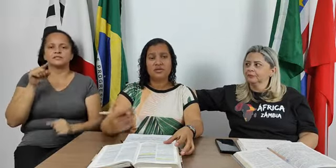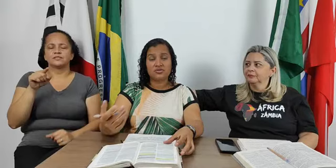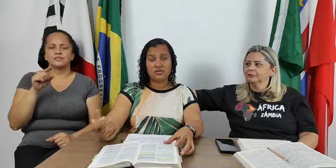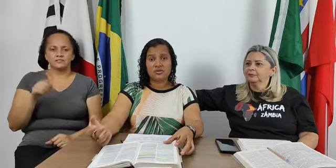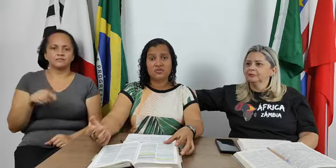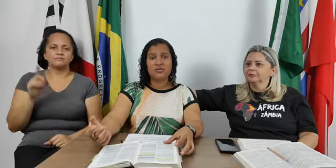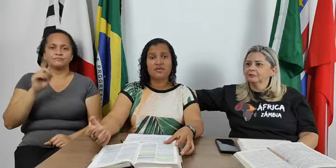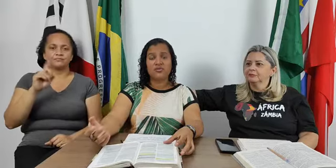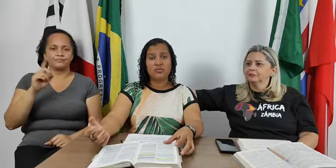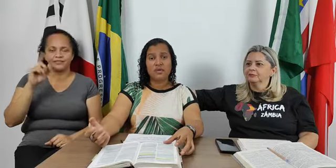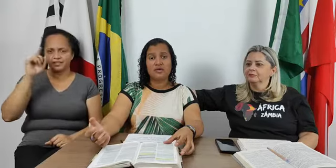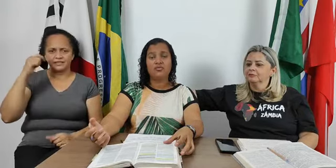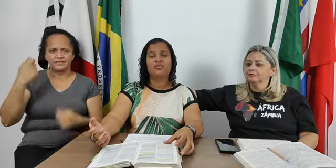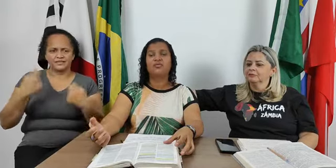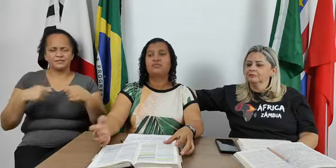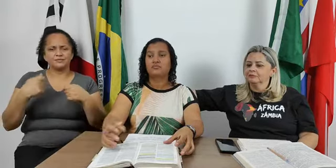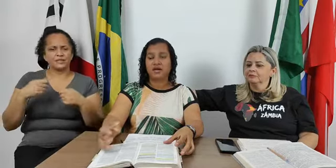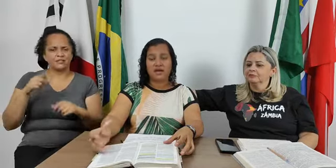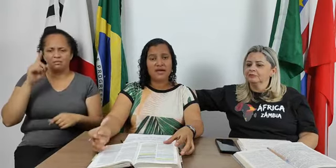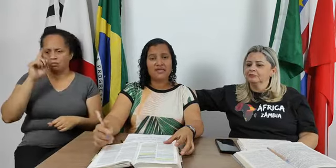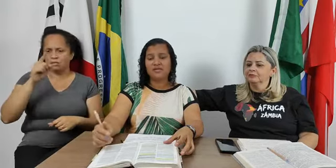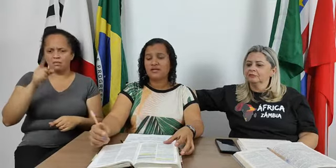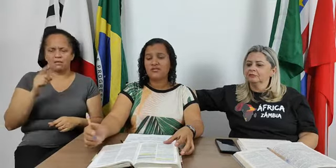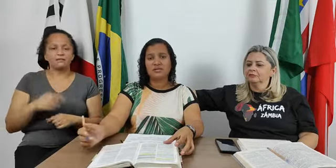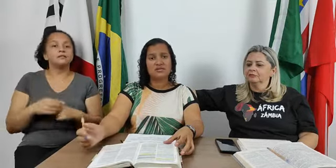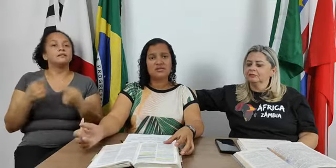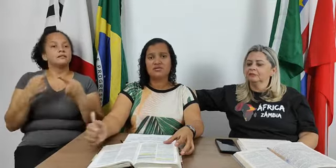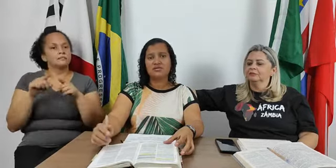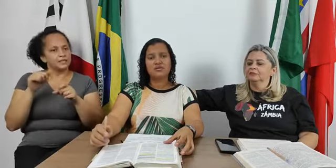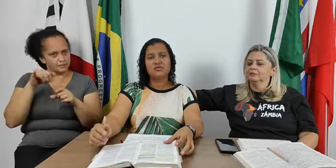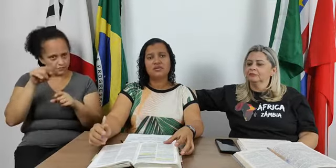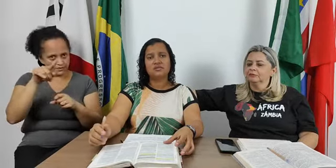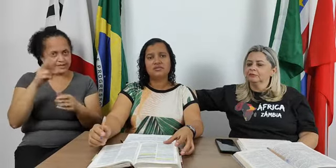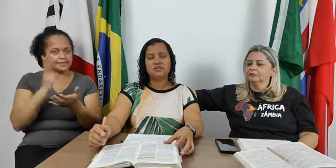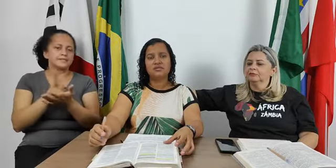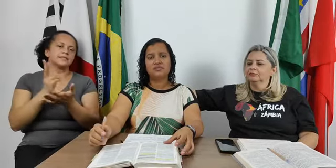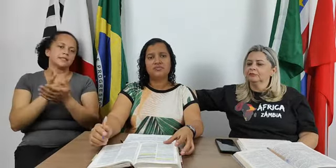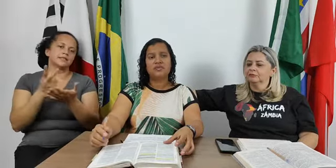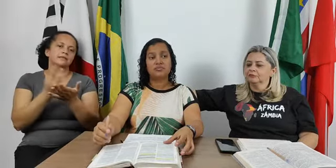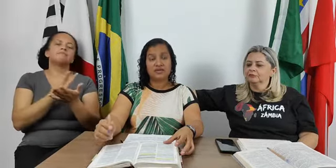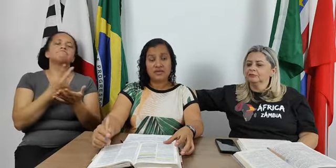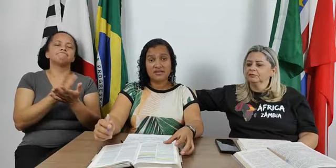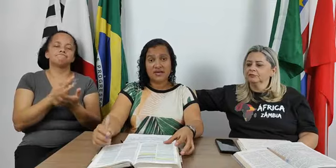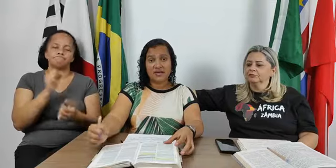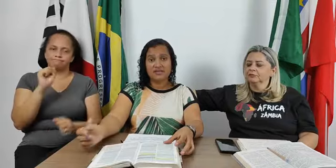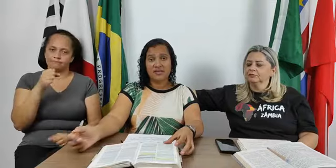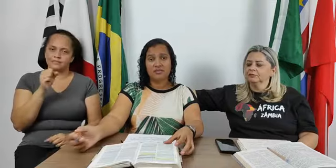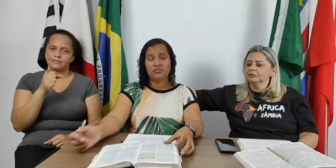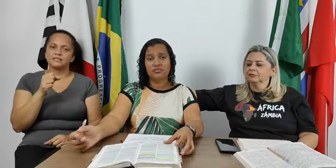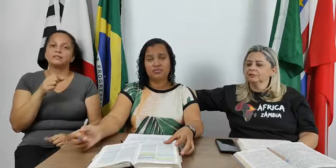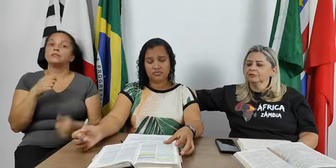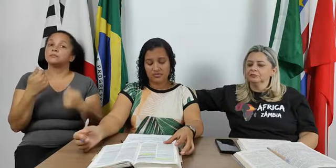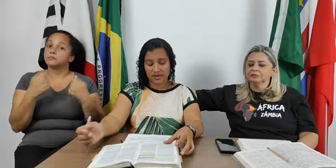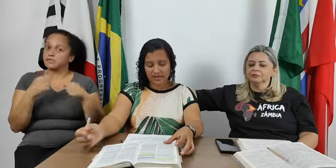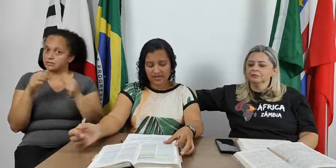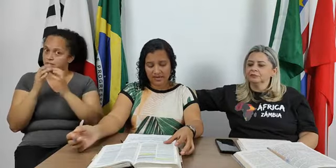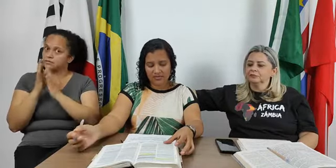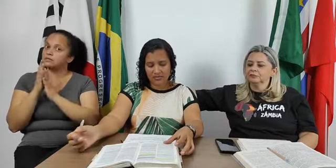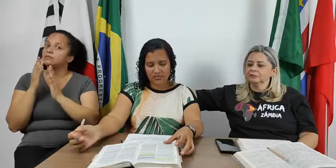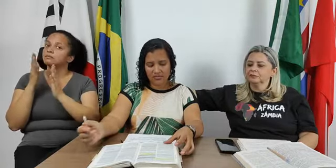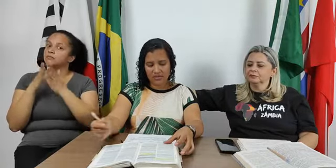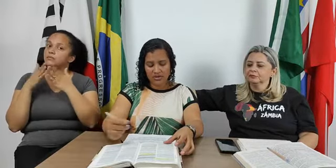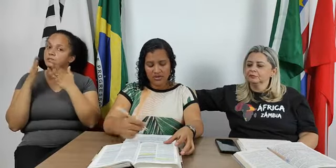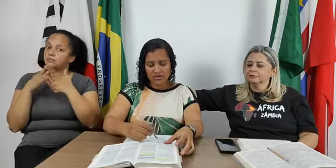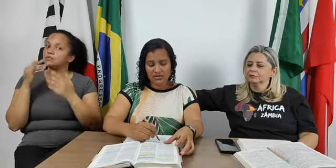Mas se a gente se mantém no erro, aí estaremos assinando a nossa condenação. Mas ainda há tempo. Ainda